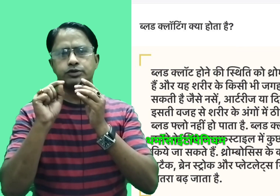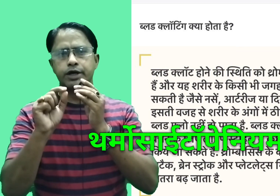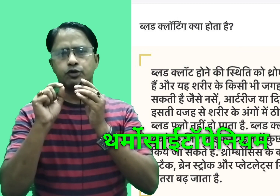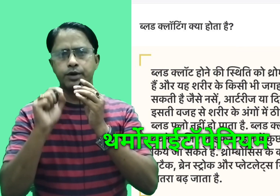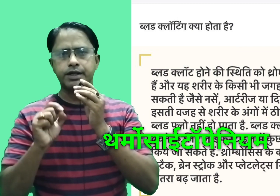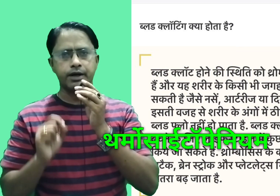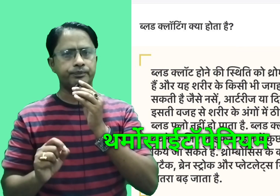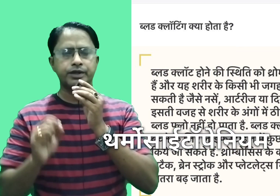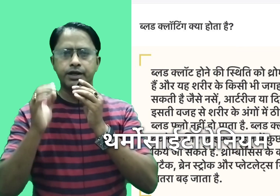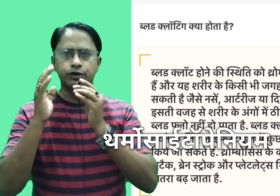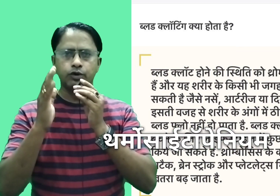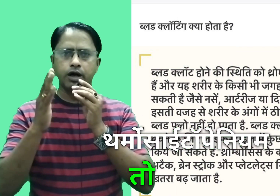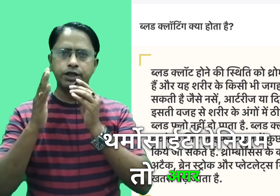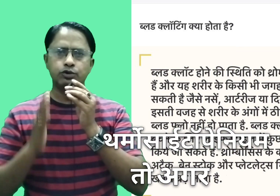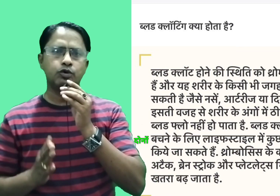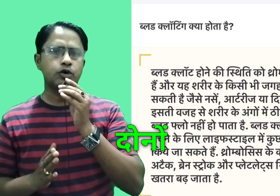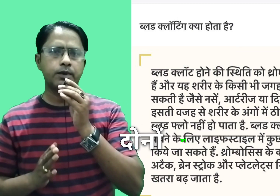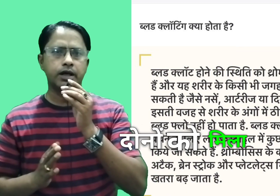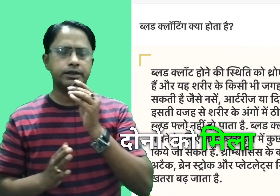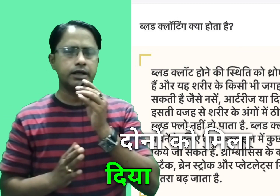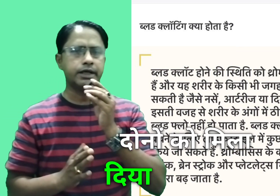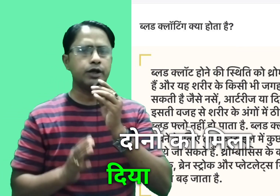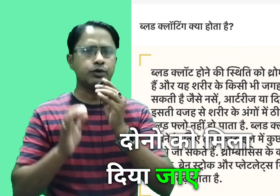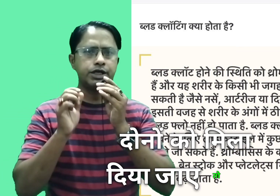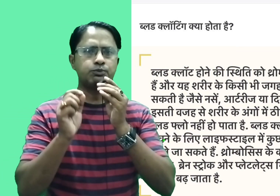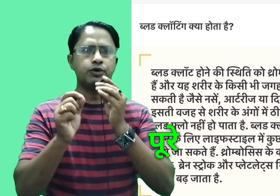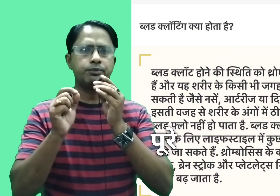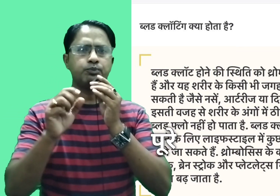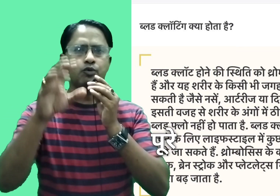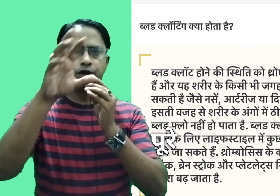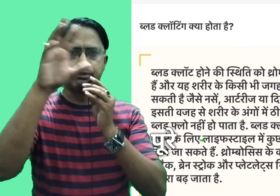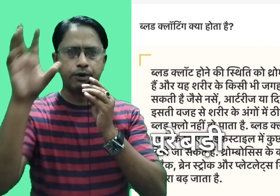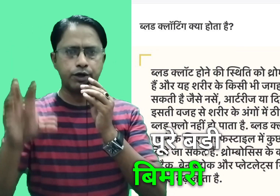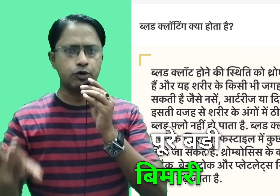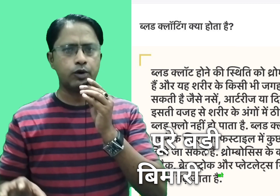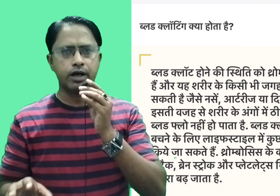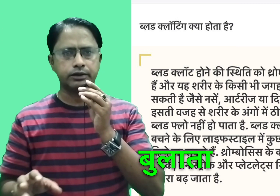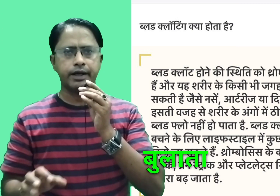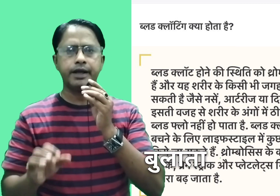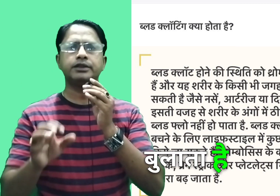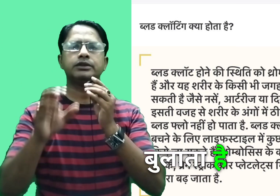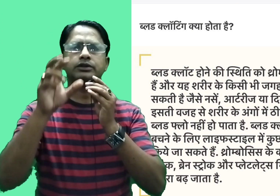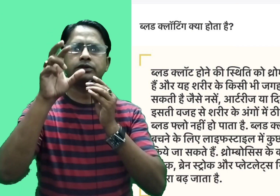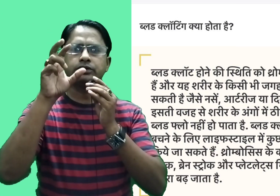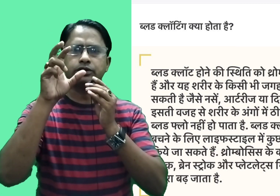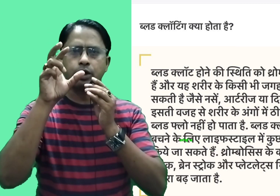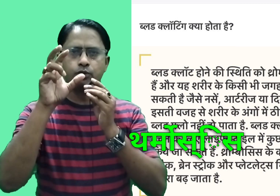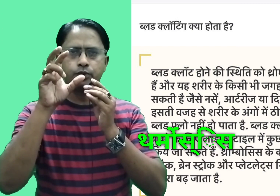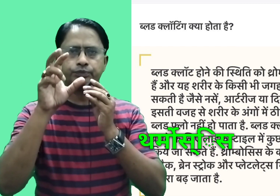हैं थर्मोसाइटोपेनिया। तो अगर इन दोनों को मिला दिया जाए तो इस पूरे बीमारी को बोला जाता है